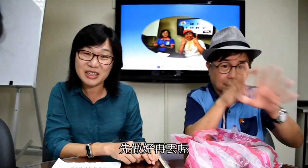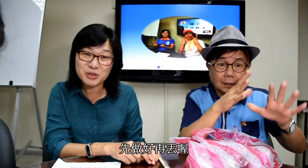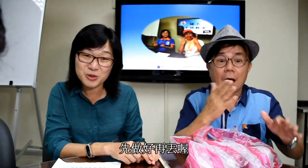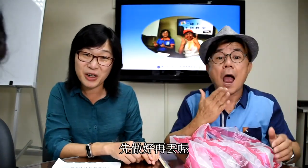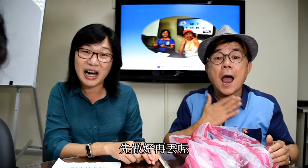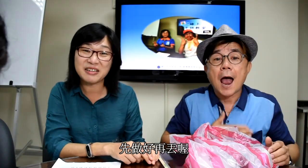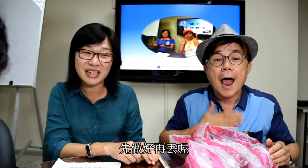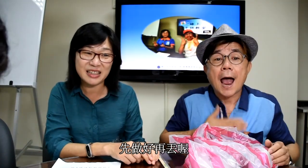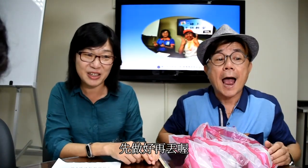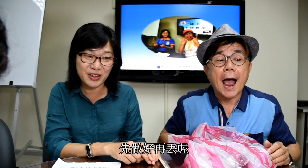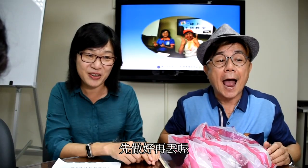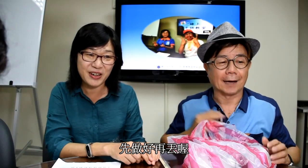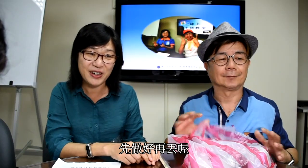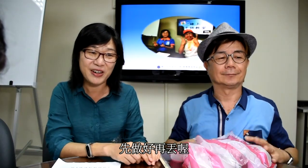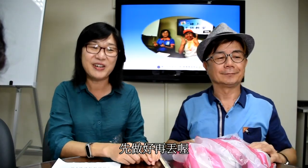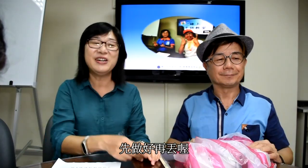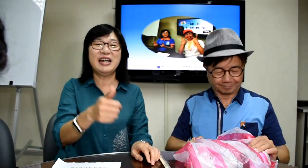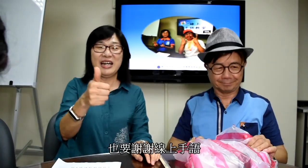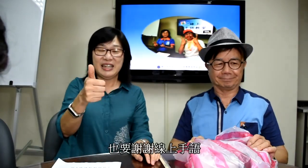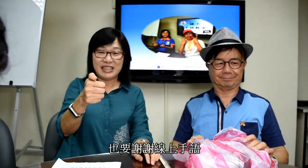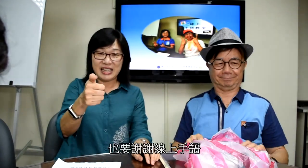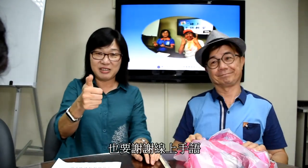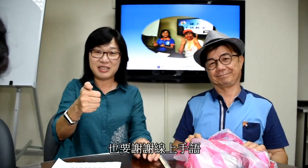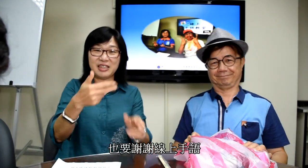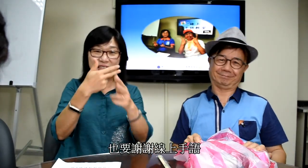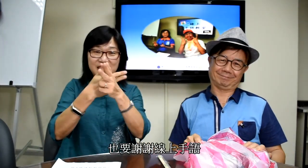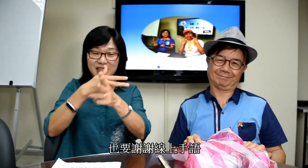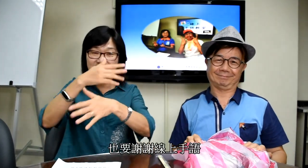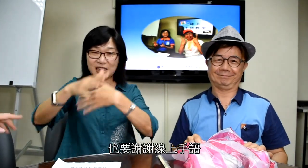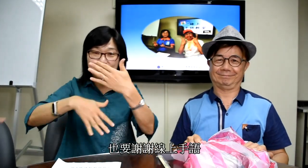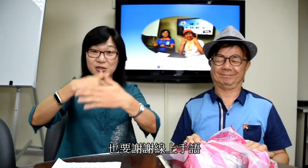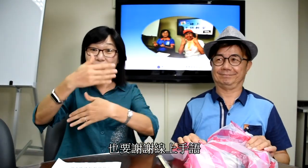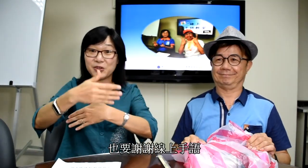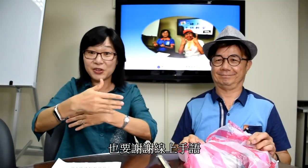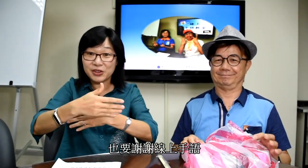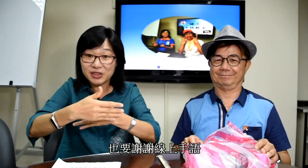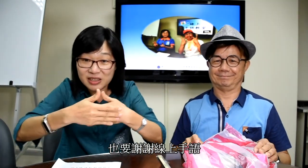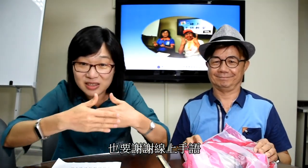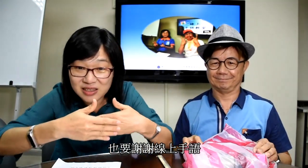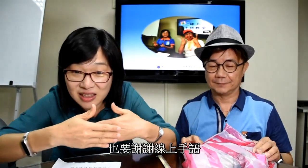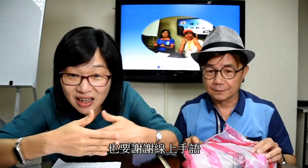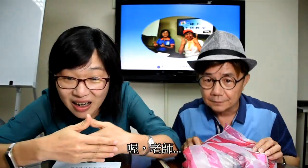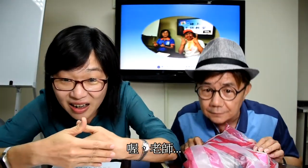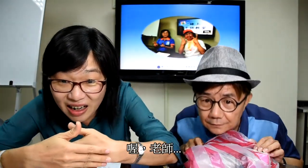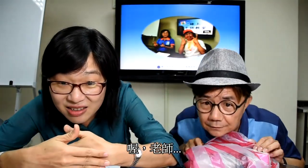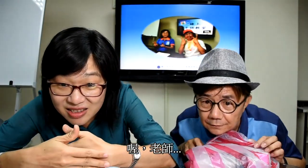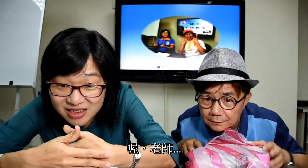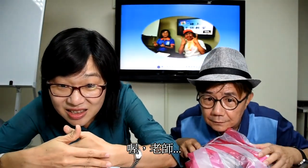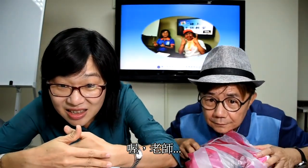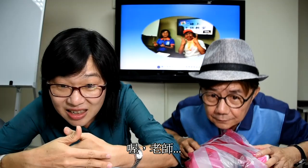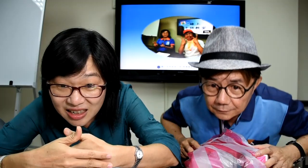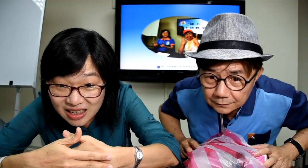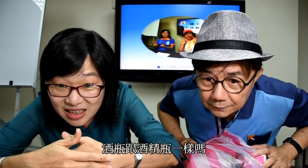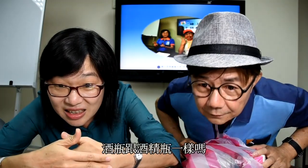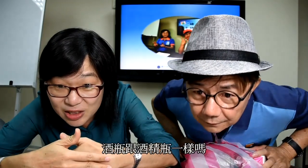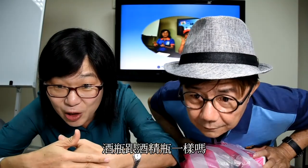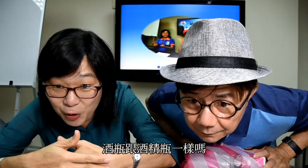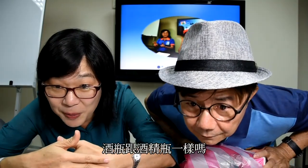做好再丢哦。也要谢谢线上手语啊，老师，酒瓶